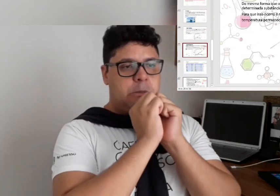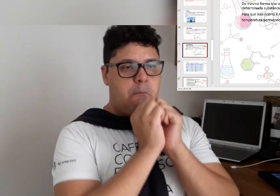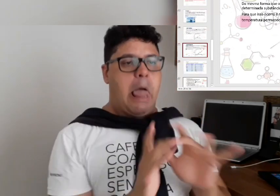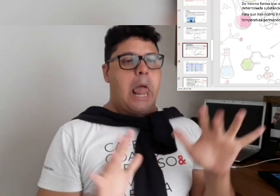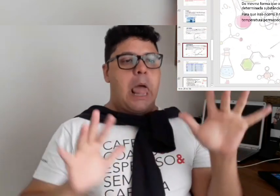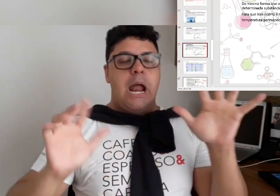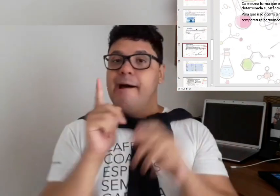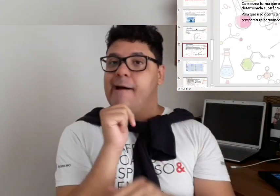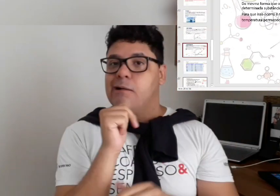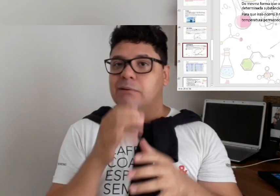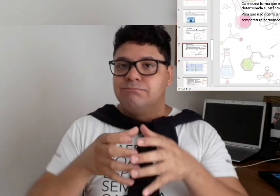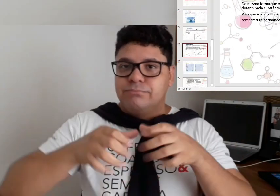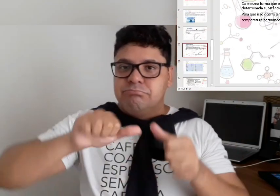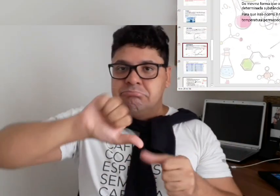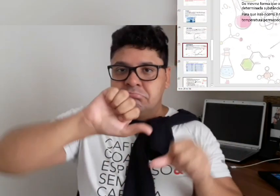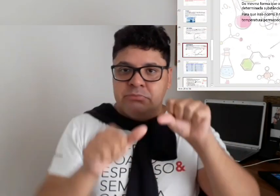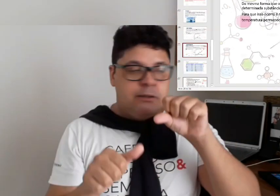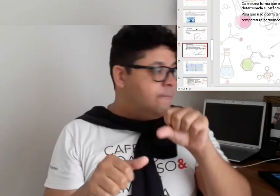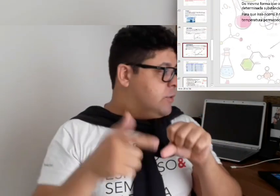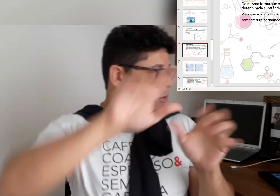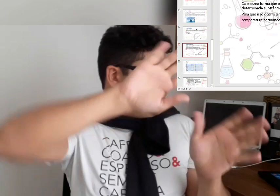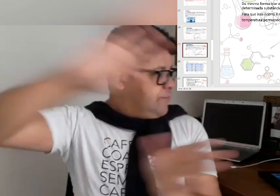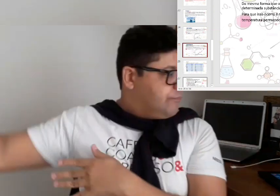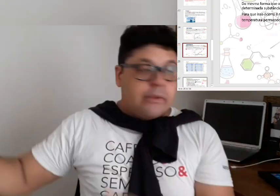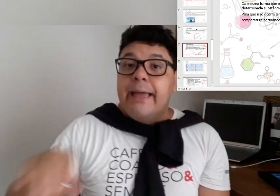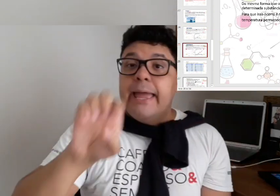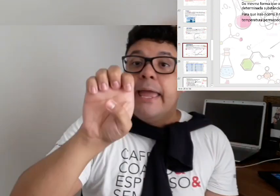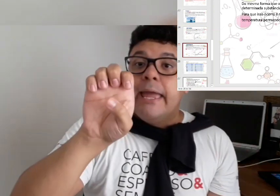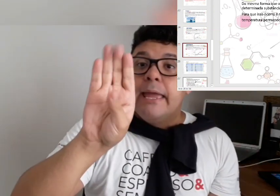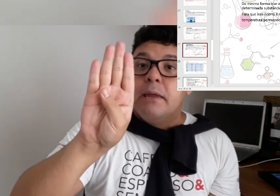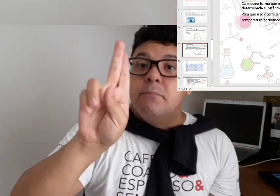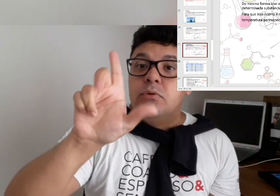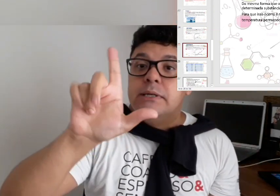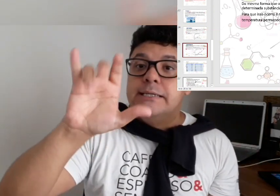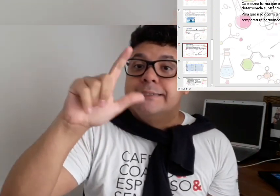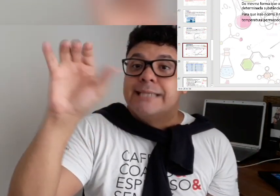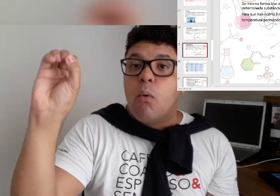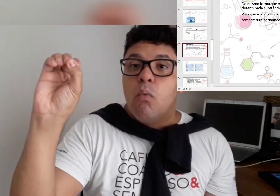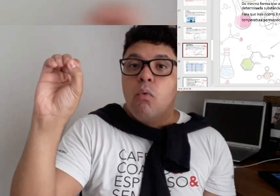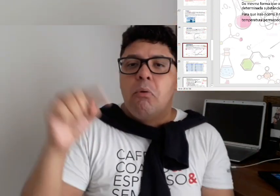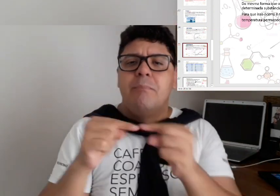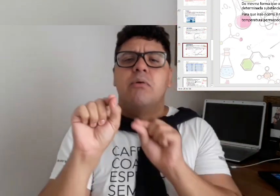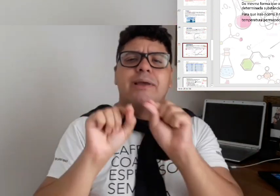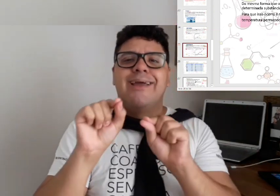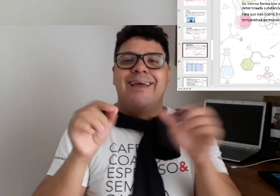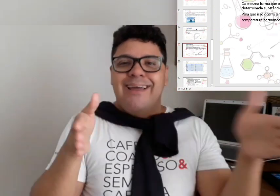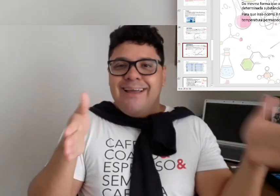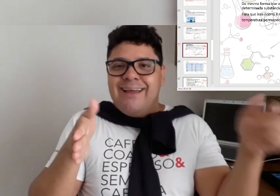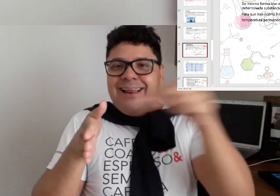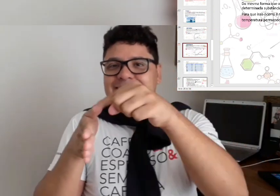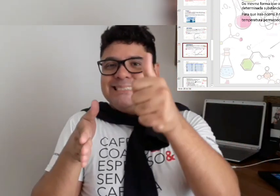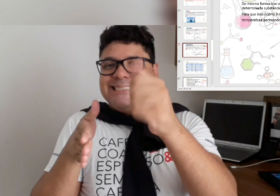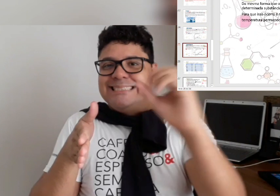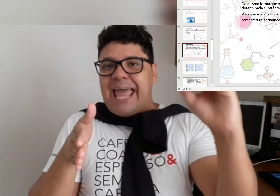Ponto de ebulição. A ebulição é caracterizada pela passagem rápida do estado líquido para o gasoso, com a formação de vapores